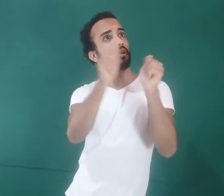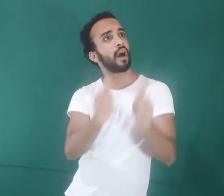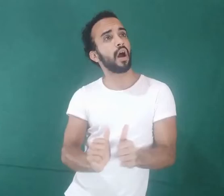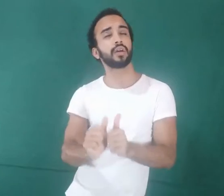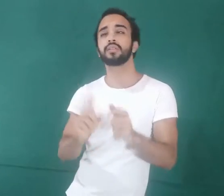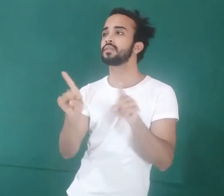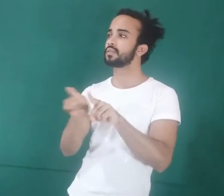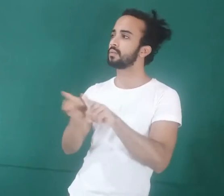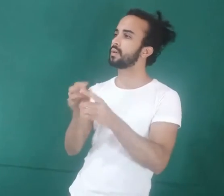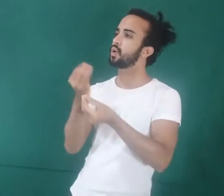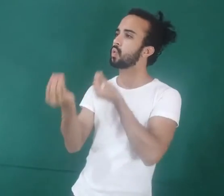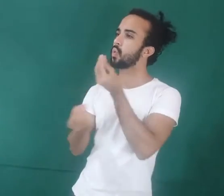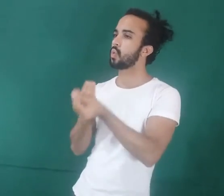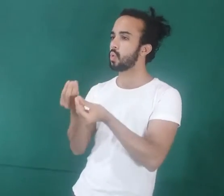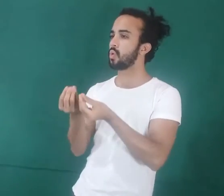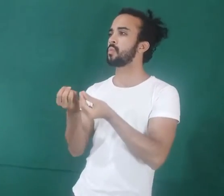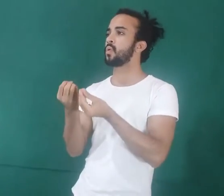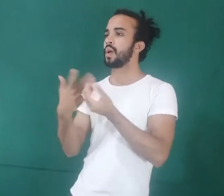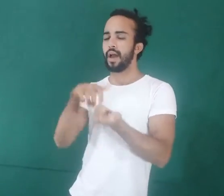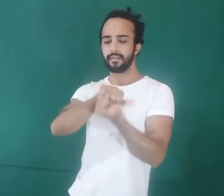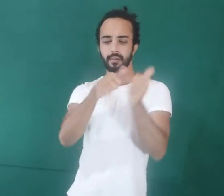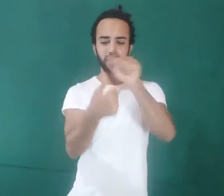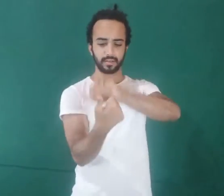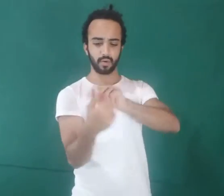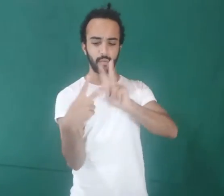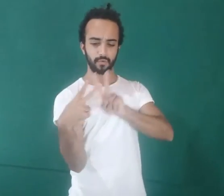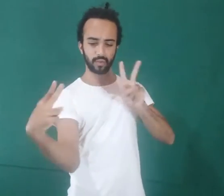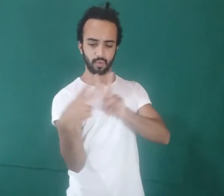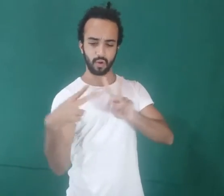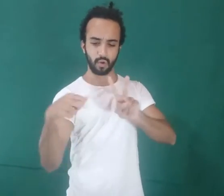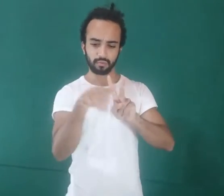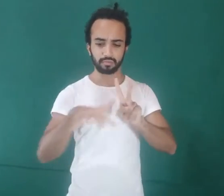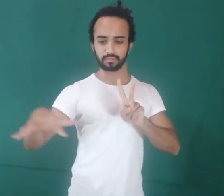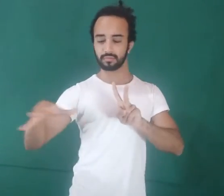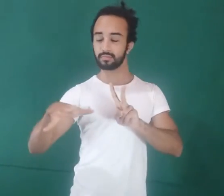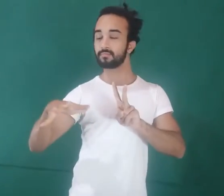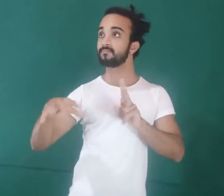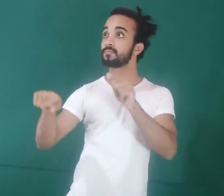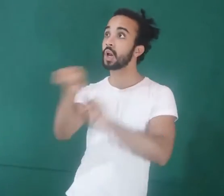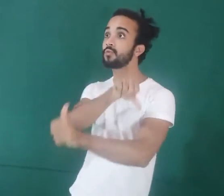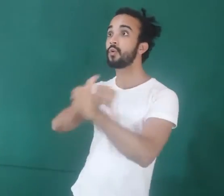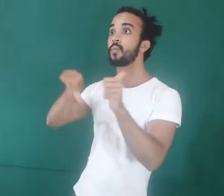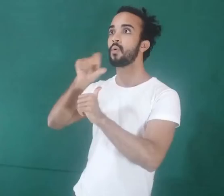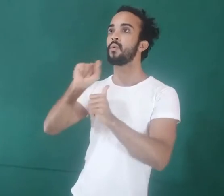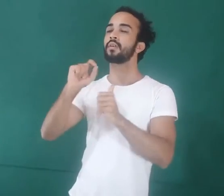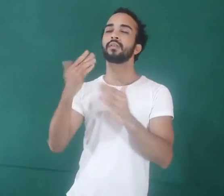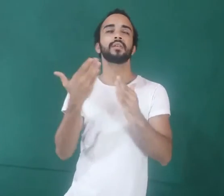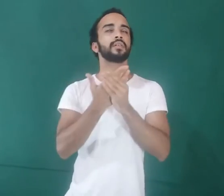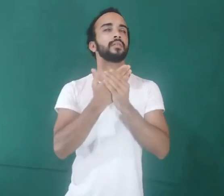transposição dessa natureza híbrida para um ambiente virtual, cara, transformou aquilo num arquivo